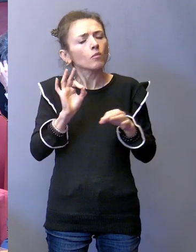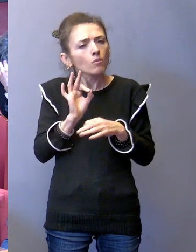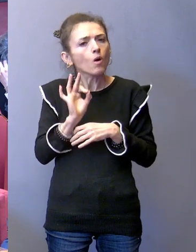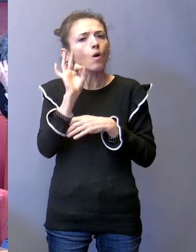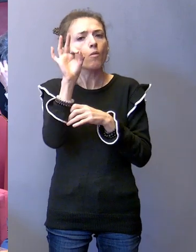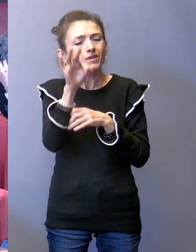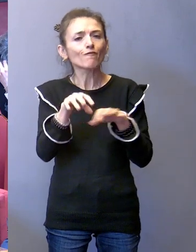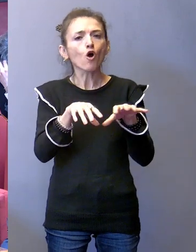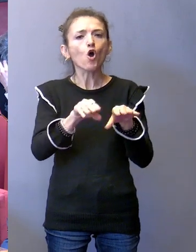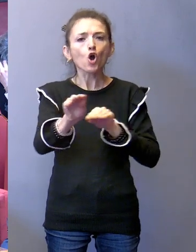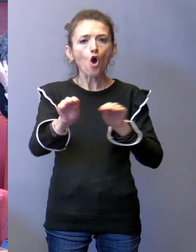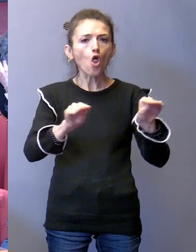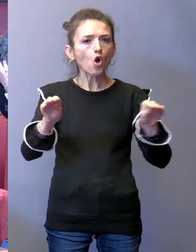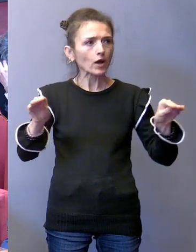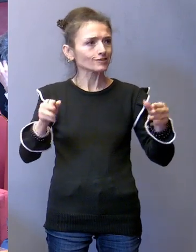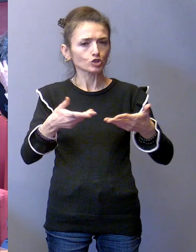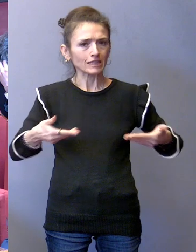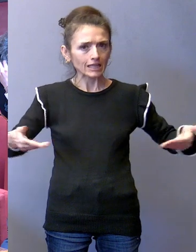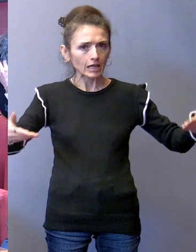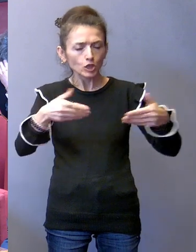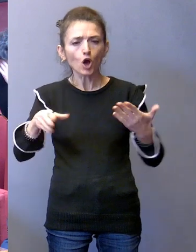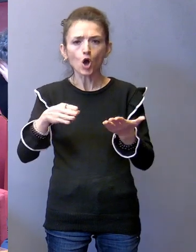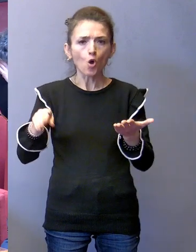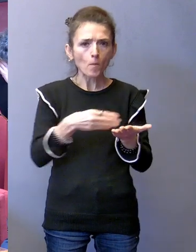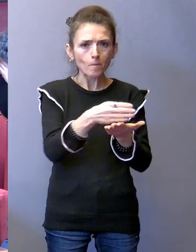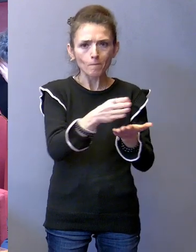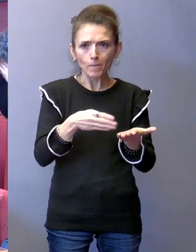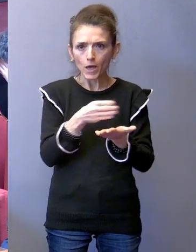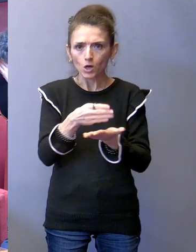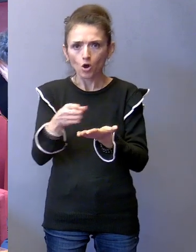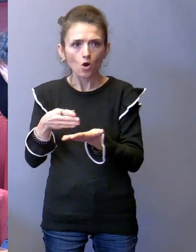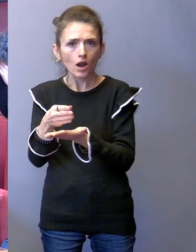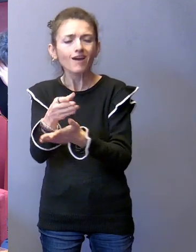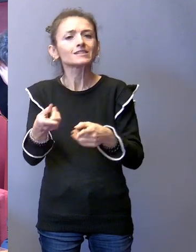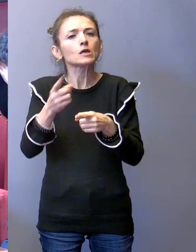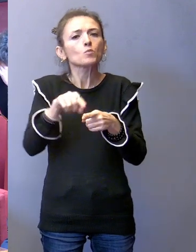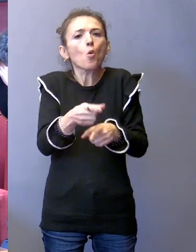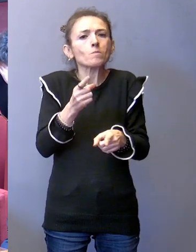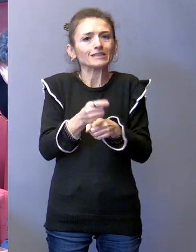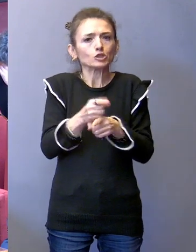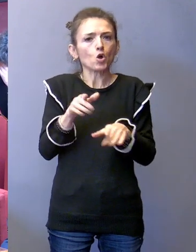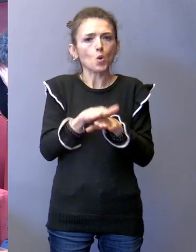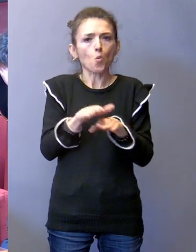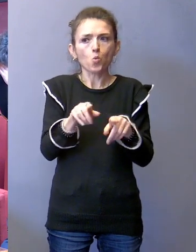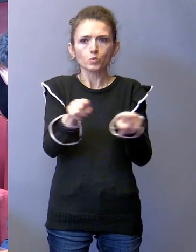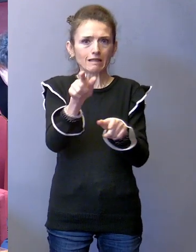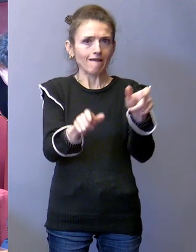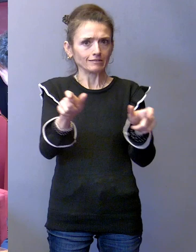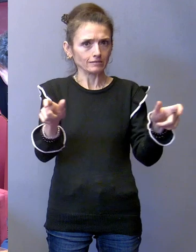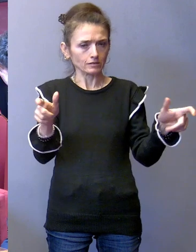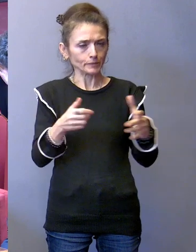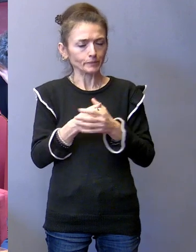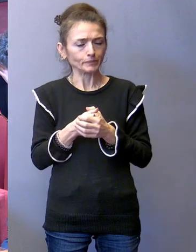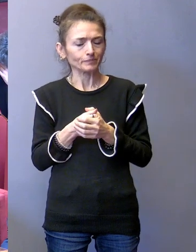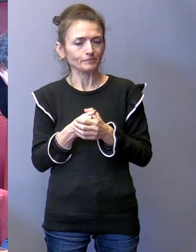territoriale alle percorrenze e alle rilevazioni quantitative delle utenze effettiva perché perché cioè